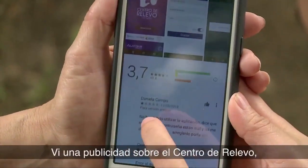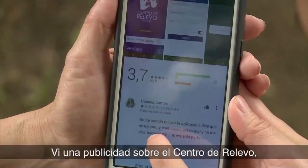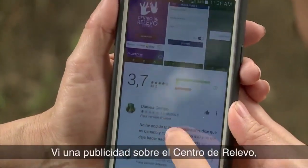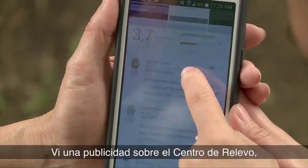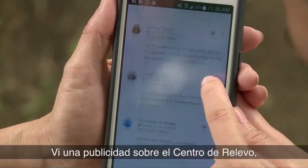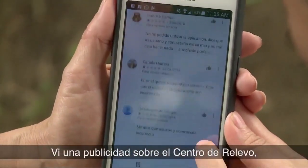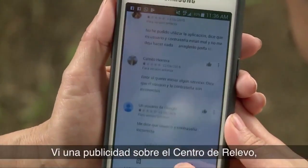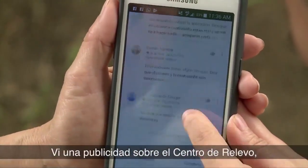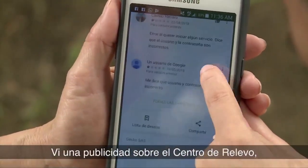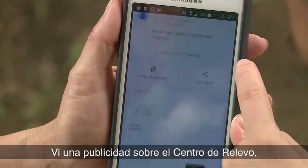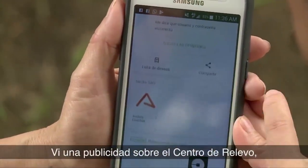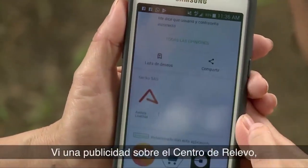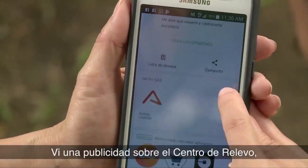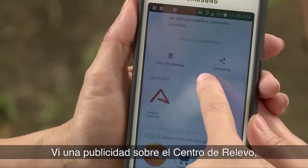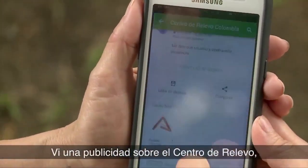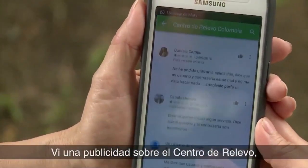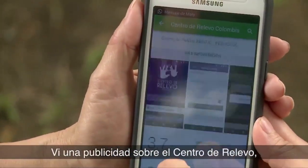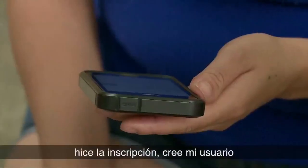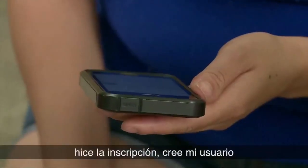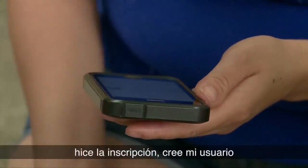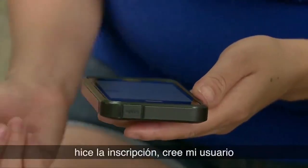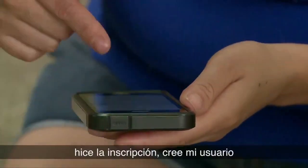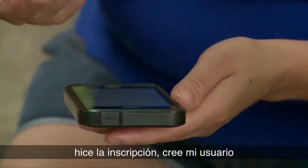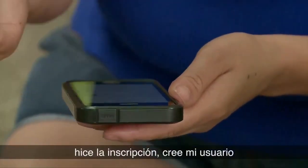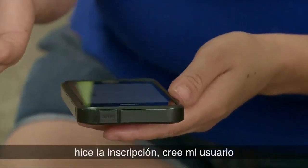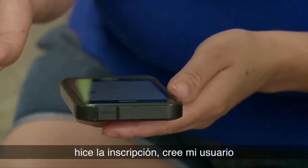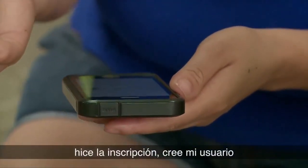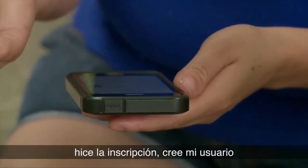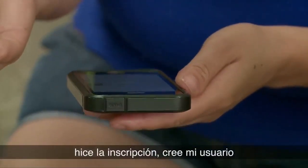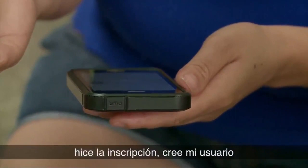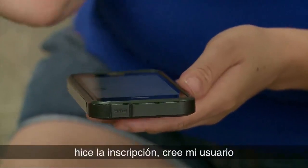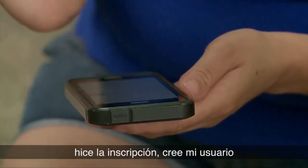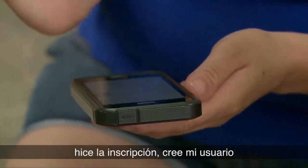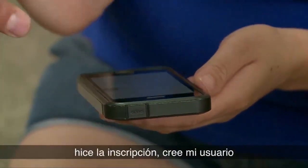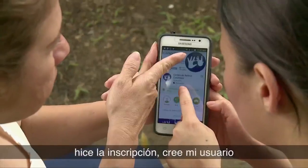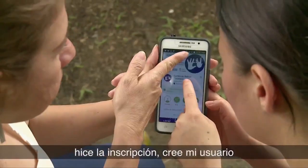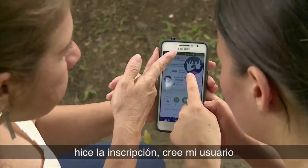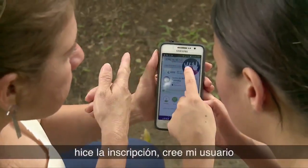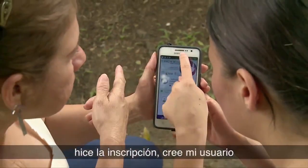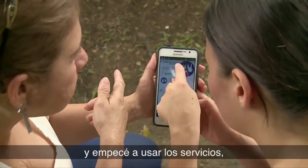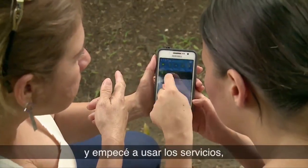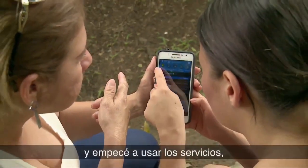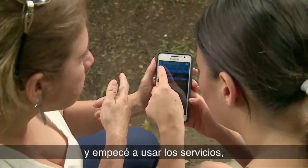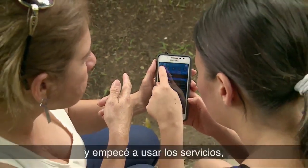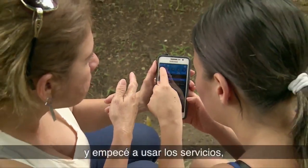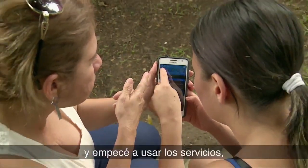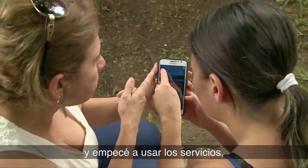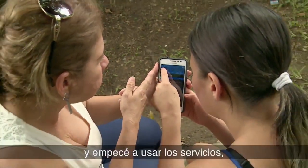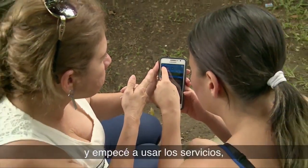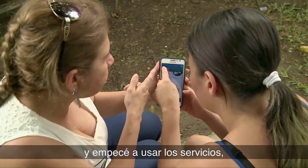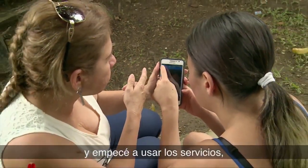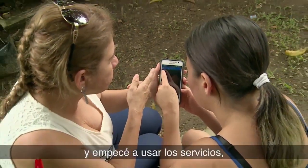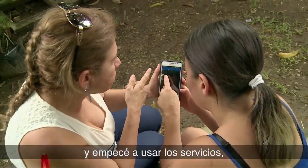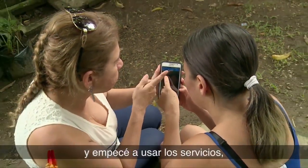Vi una publicidad sobre el centro de relevo, hice la inscripción, creé mi usuario y empecé a usar los servicios,